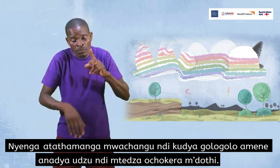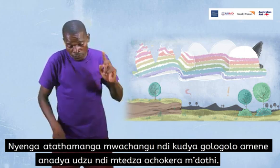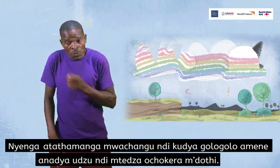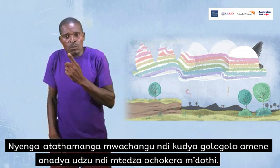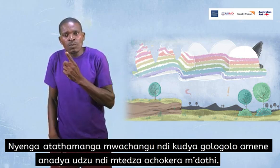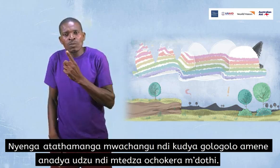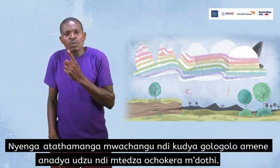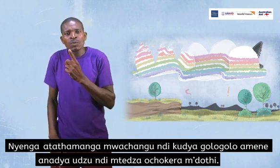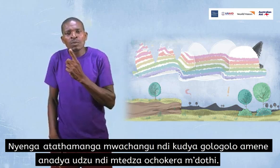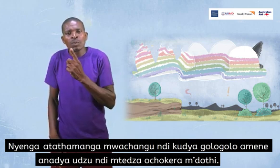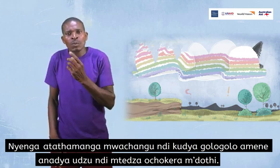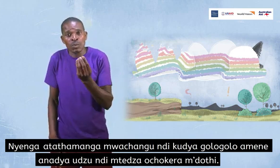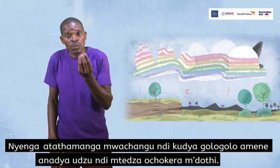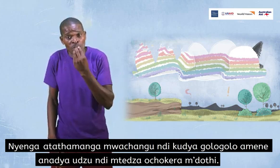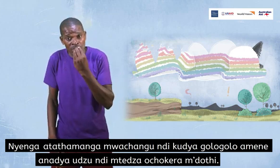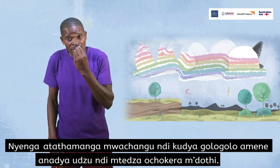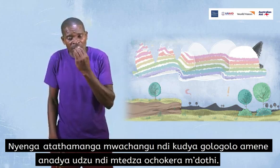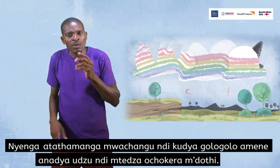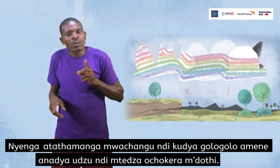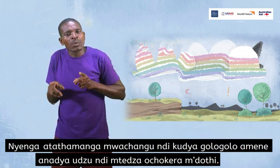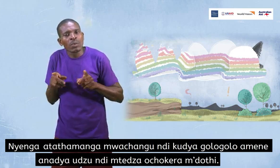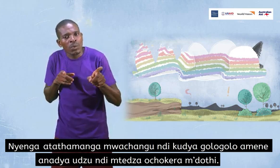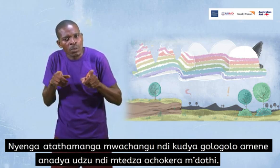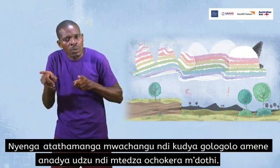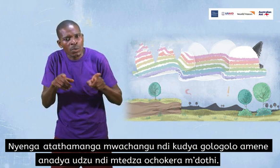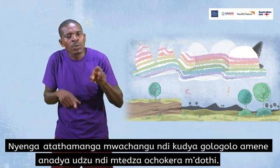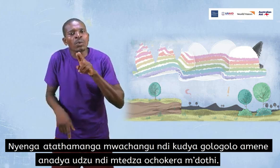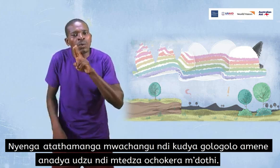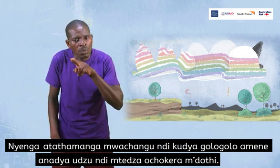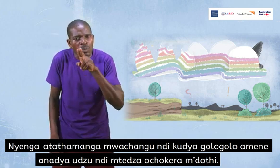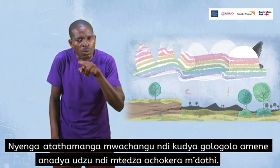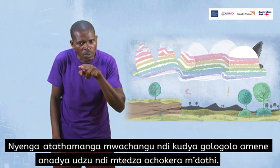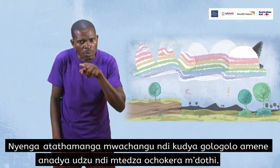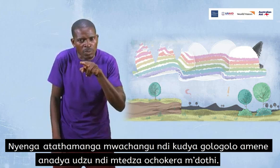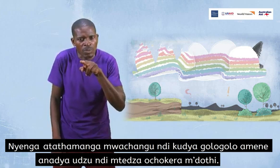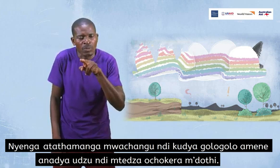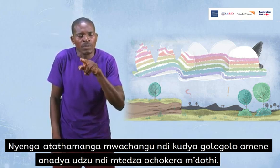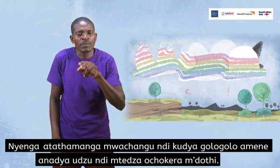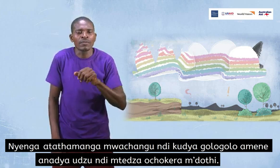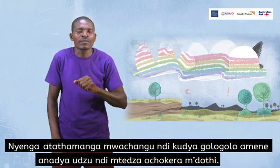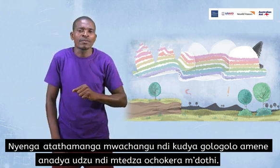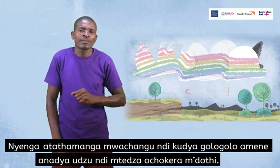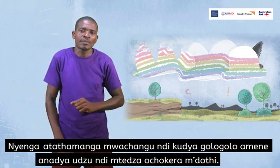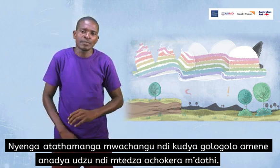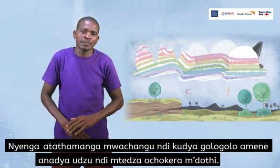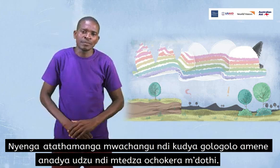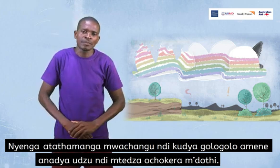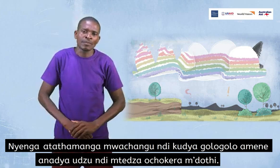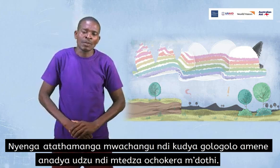Nyenga atathamanga mwachangu ndi kudya gologolo amene anadya udzu ndi mteza wochokera mu